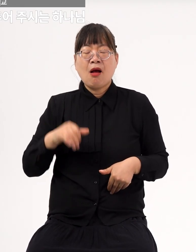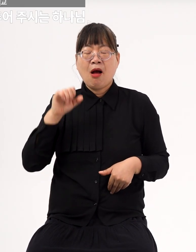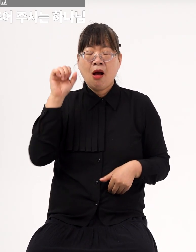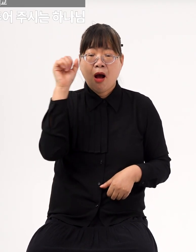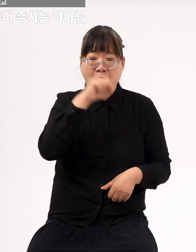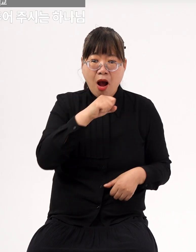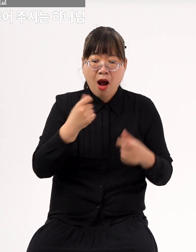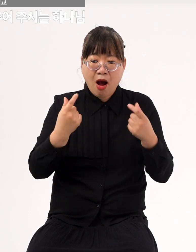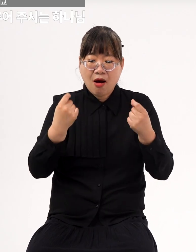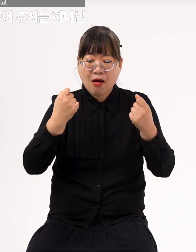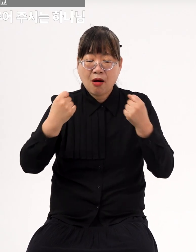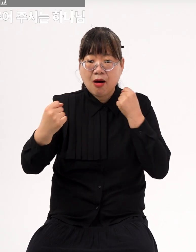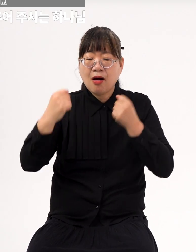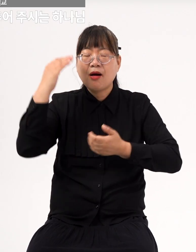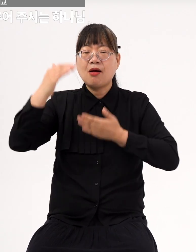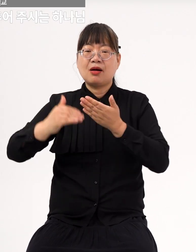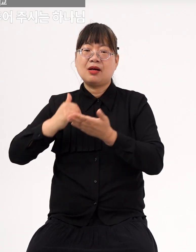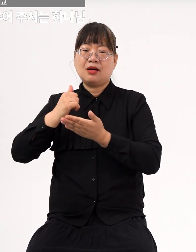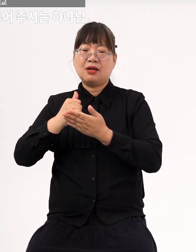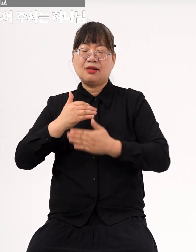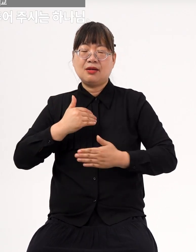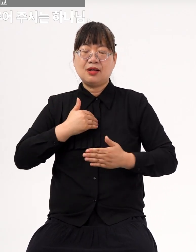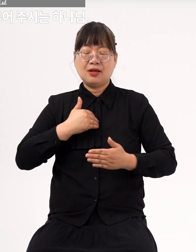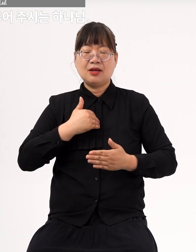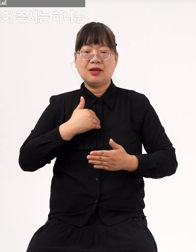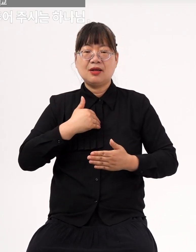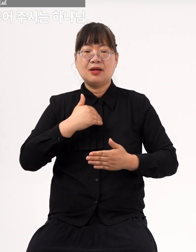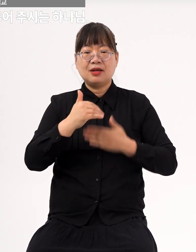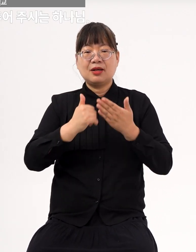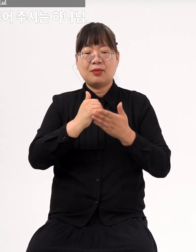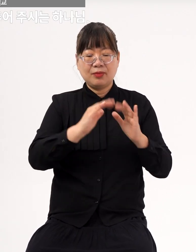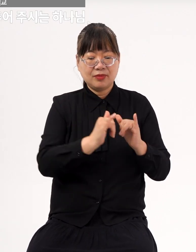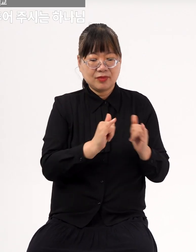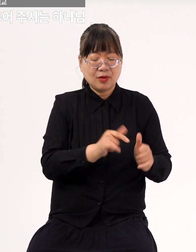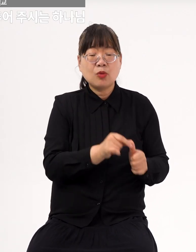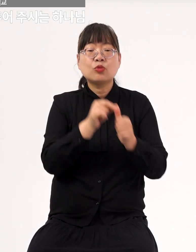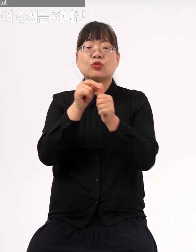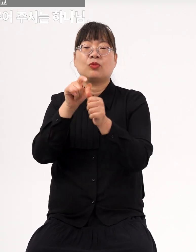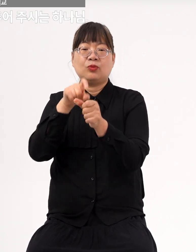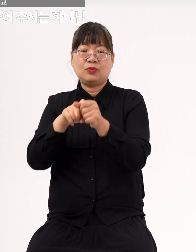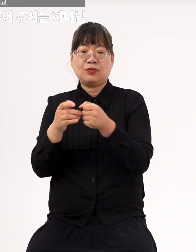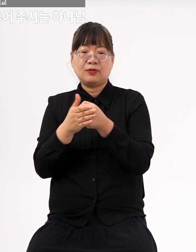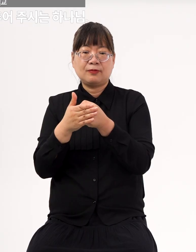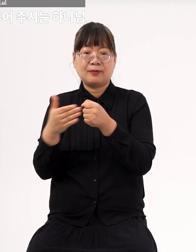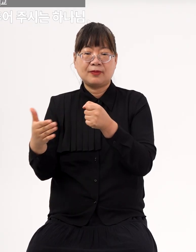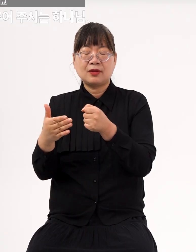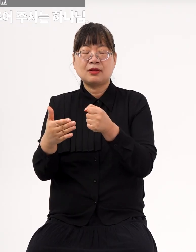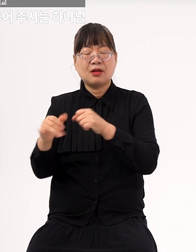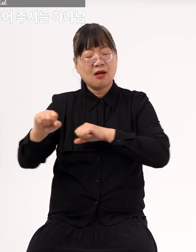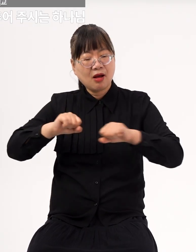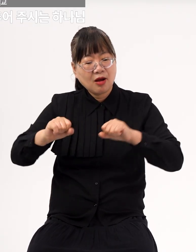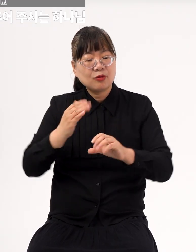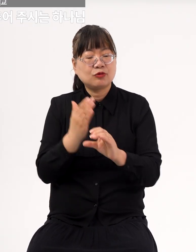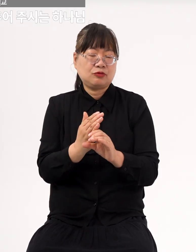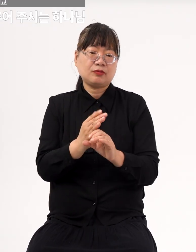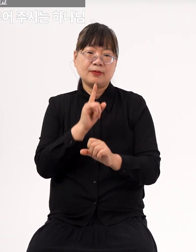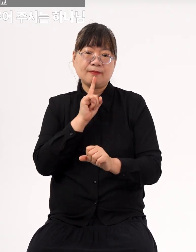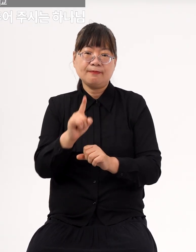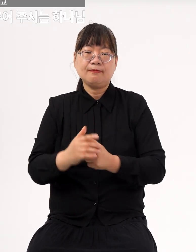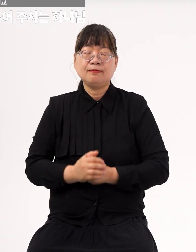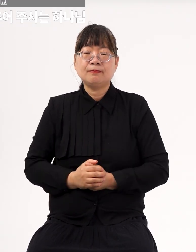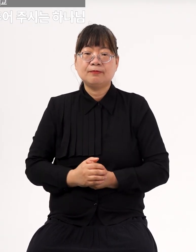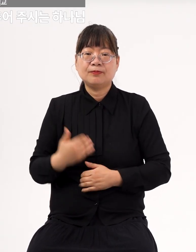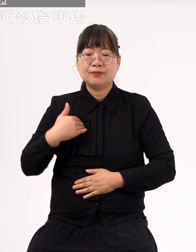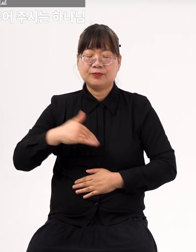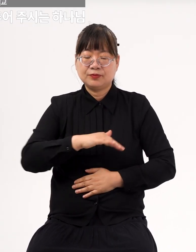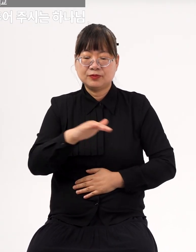그럼에도 불구하고 하나님은 자기 백성을 구원하기 위해서 일하고 계시구나.